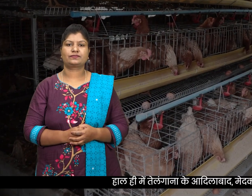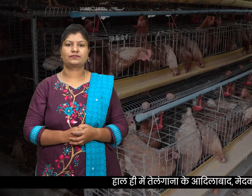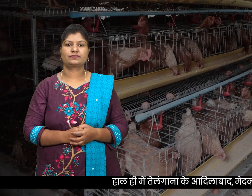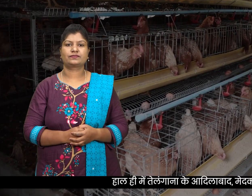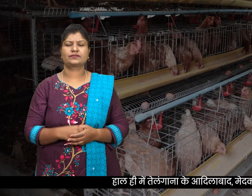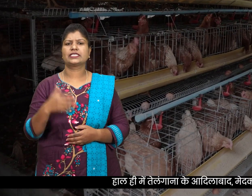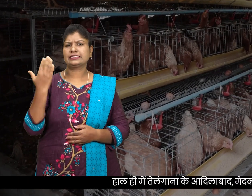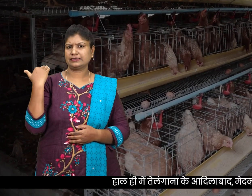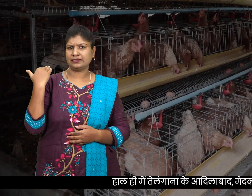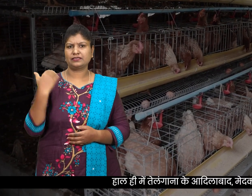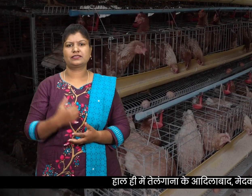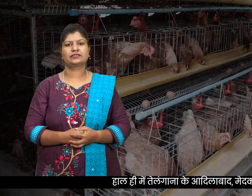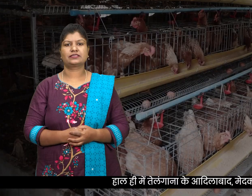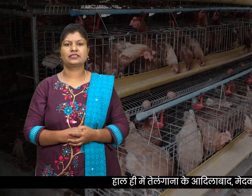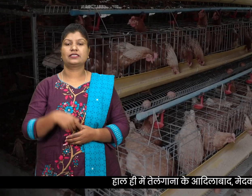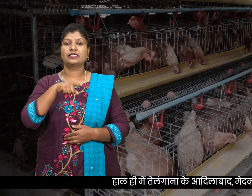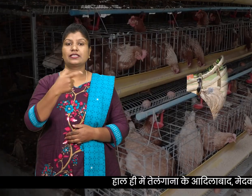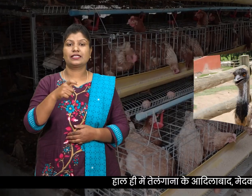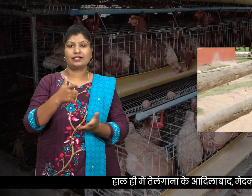हाल ही में तेलंगाना के आदिलाबाद, मेदक,